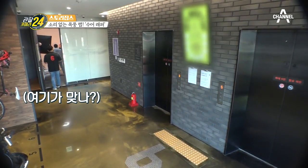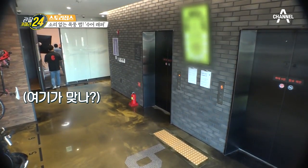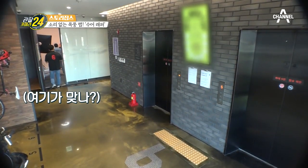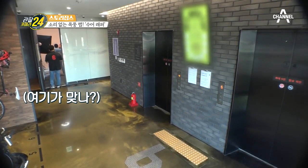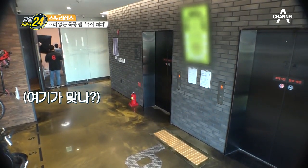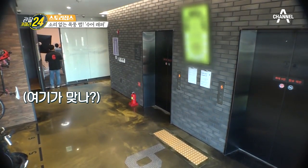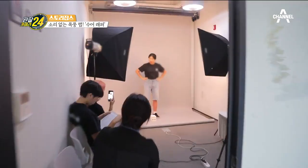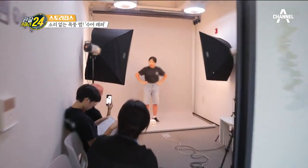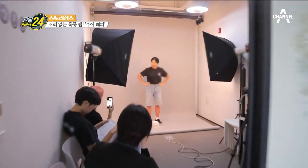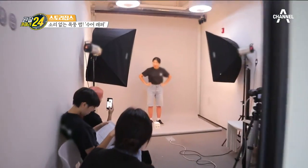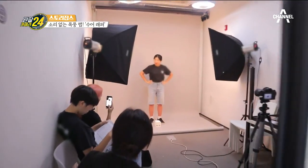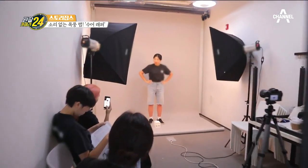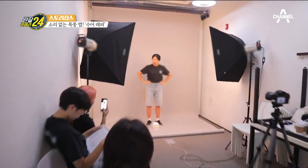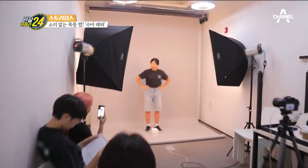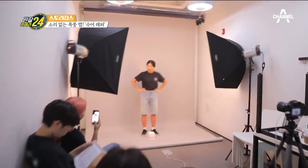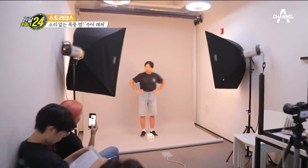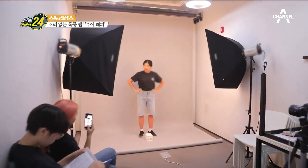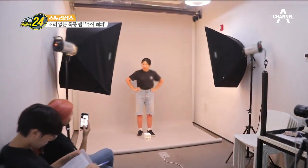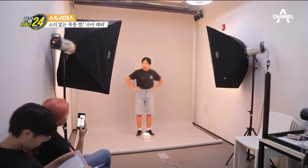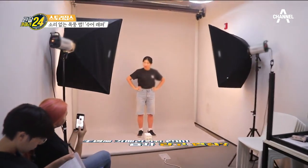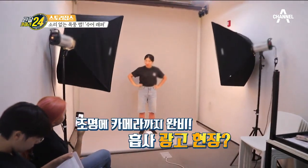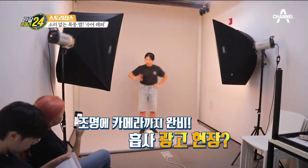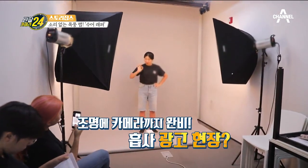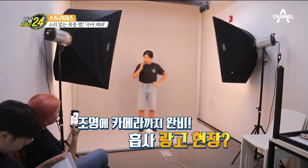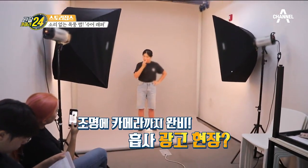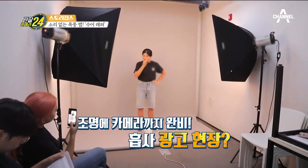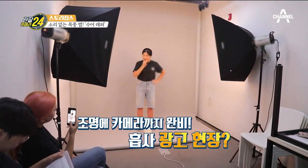어버. 똑똑 실례합니다.